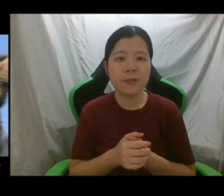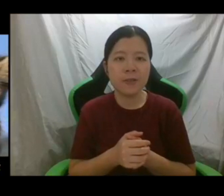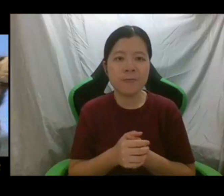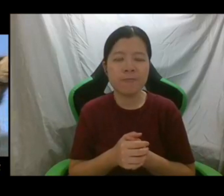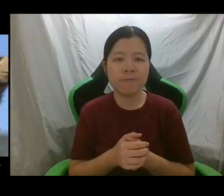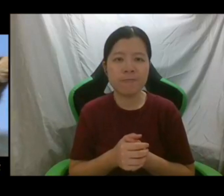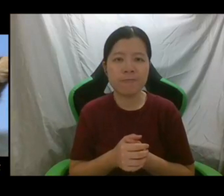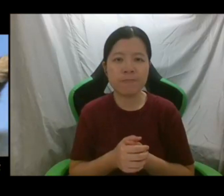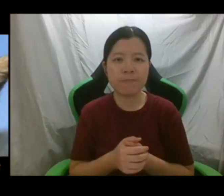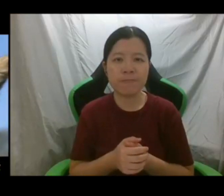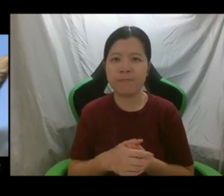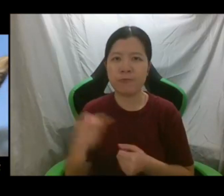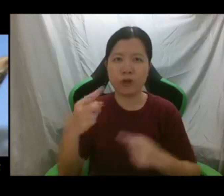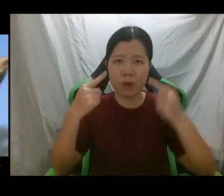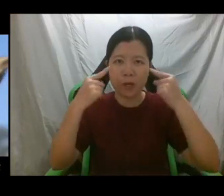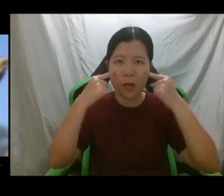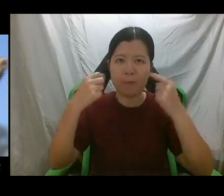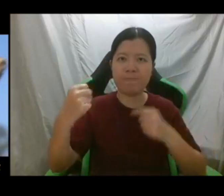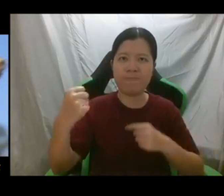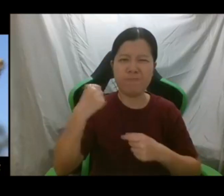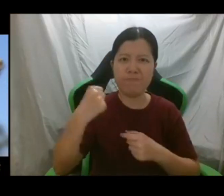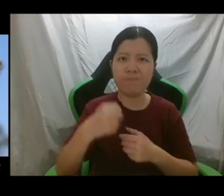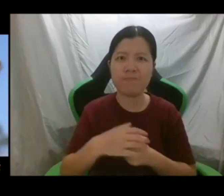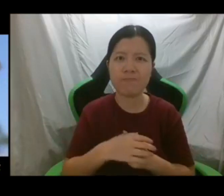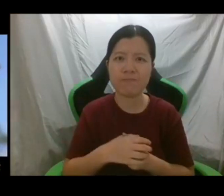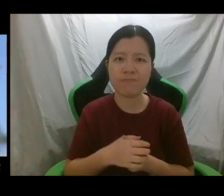亦都有一對好好視力嘅眼睛。